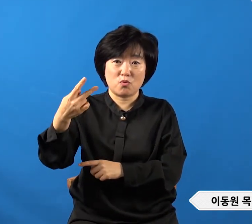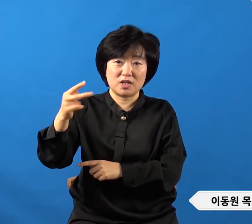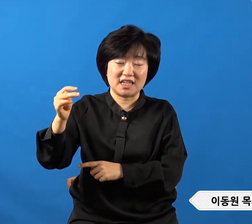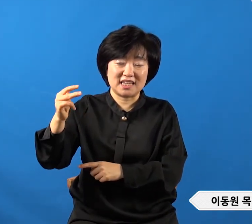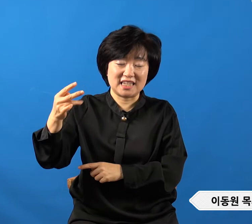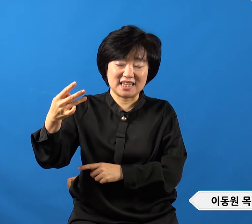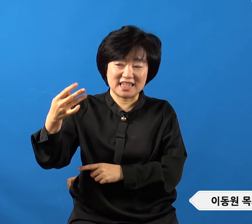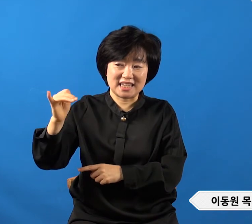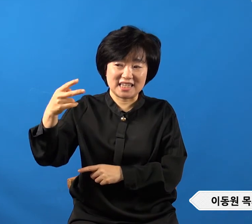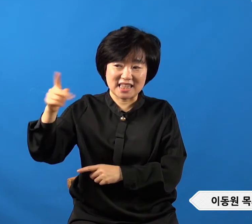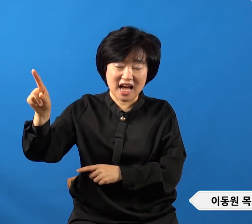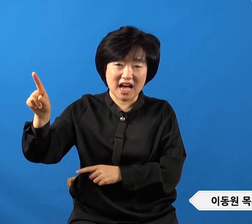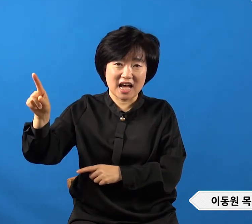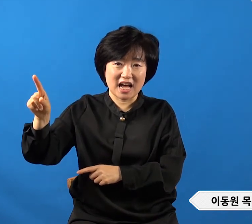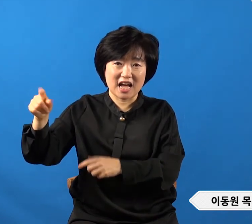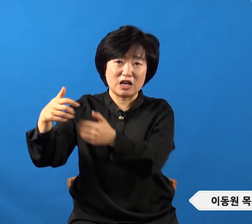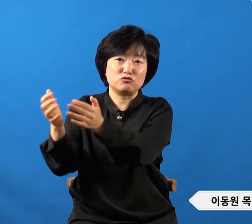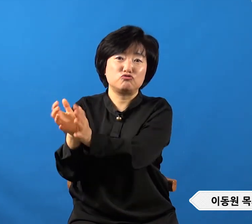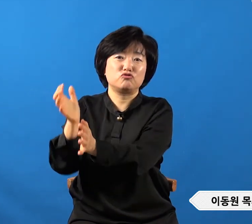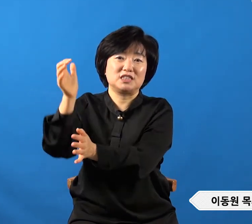하고,